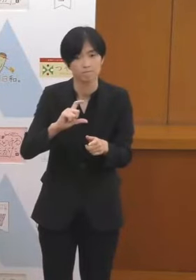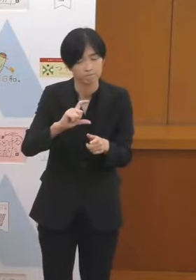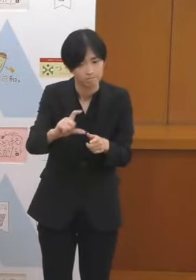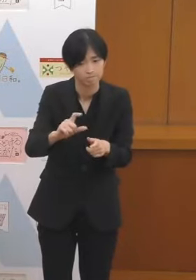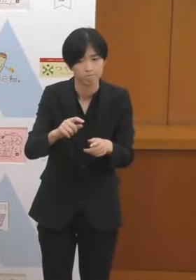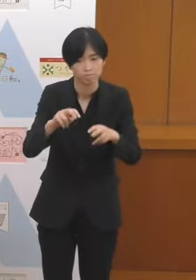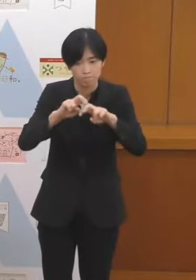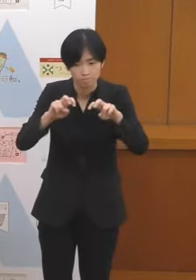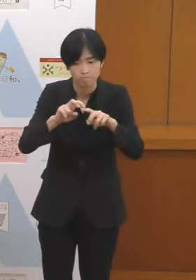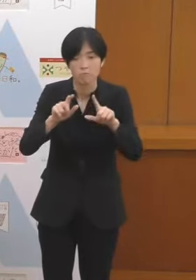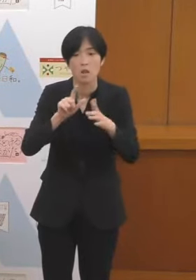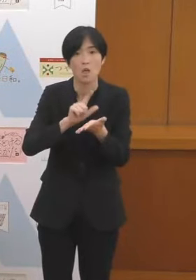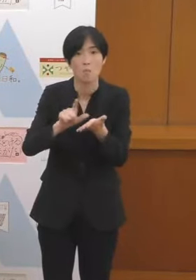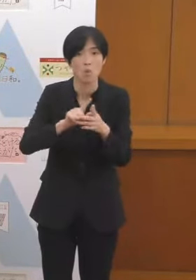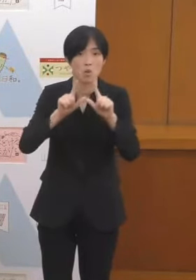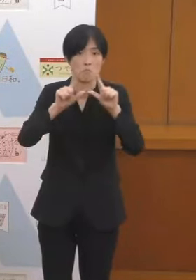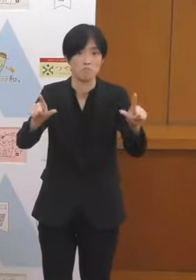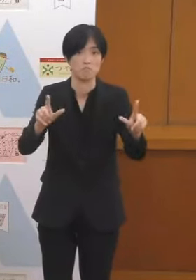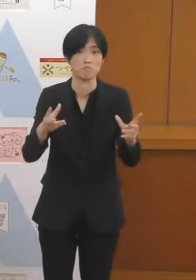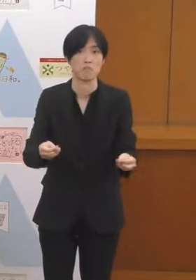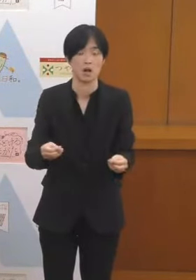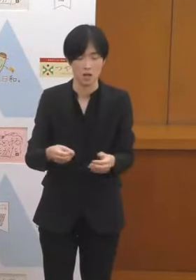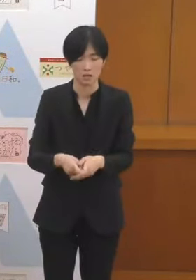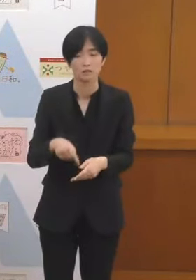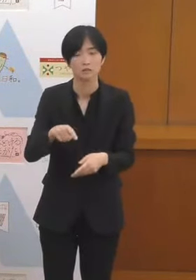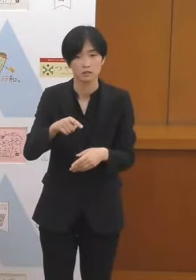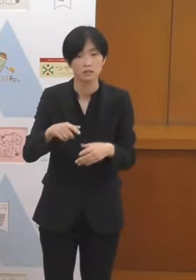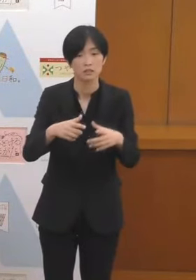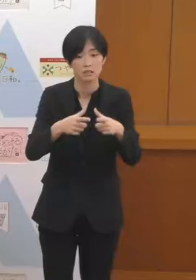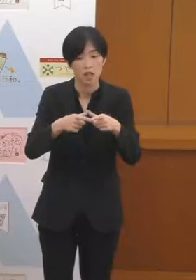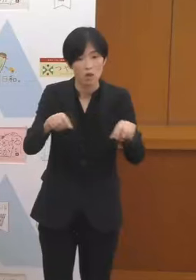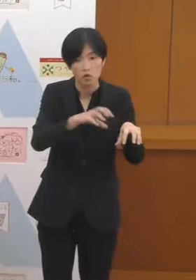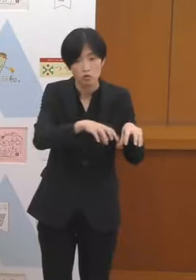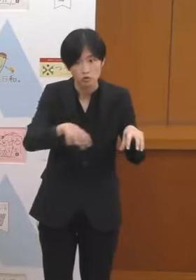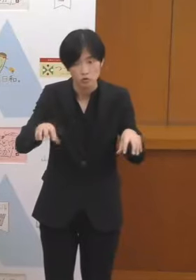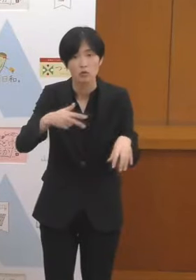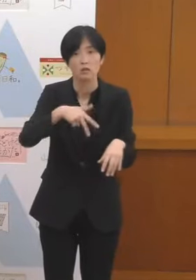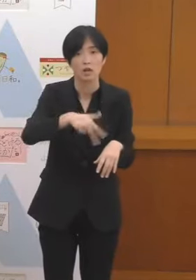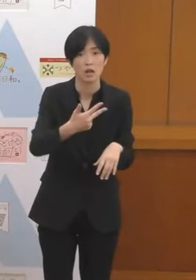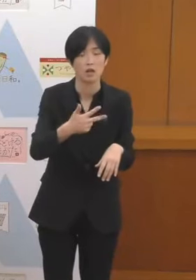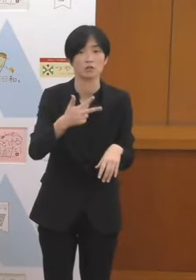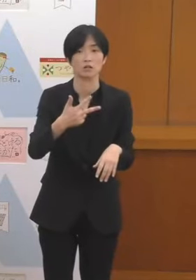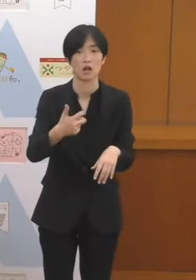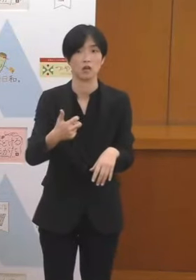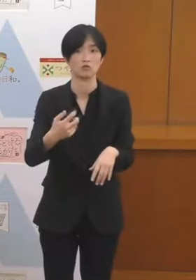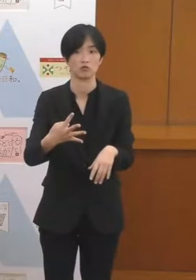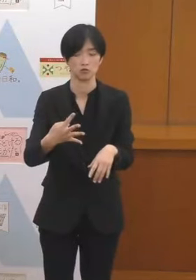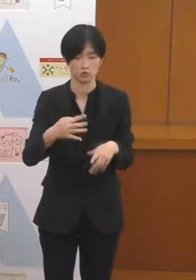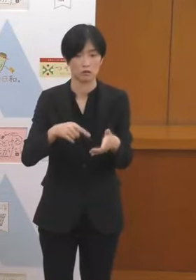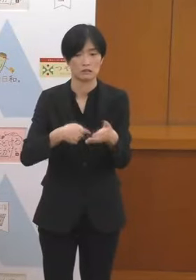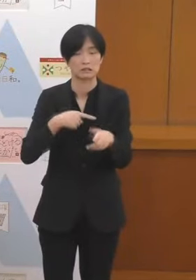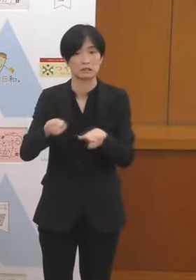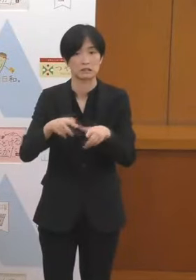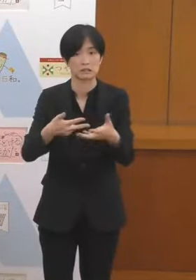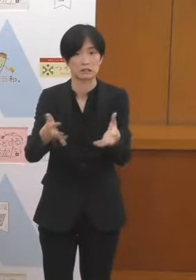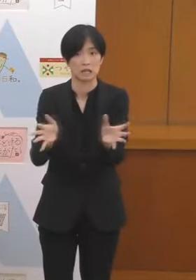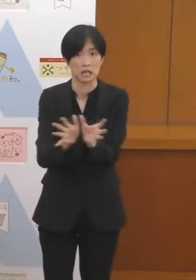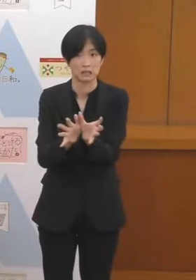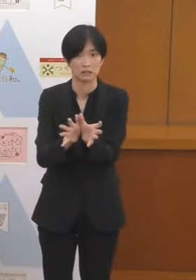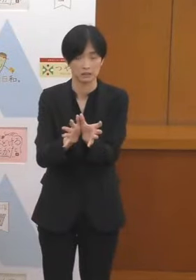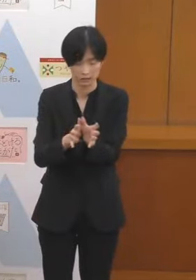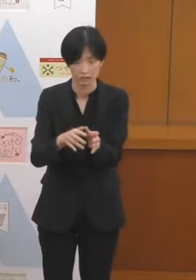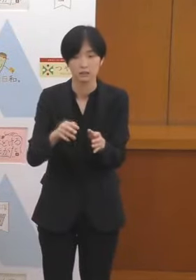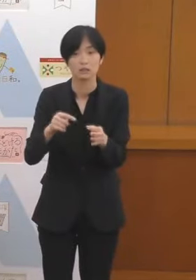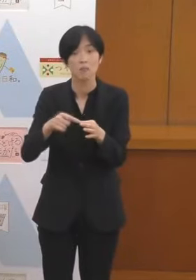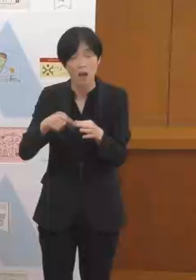えこれによりますと全国で744自治体え本件では28の自治